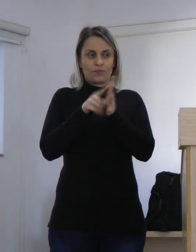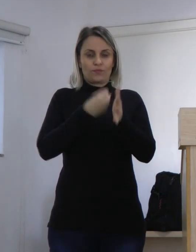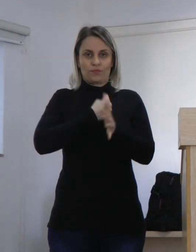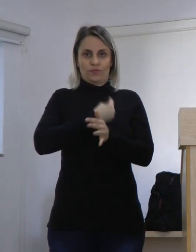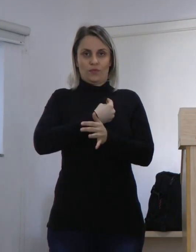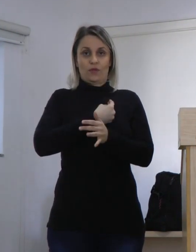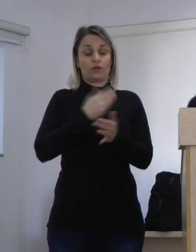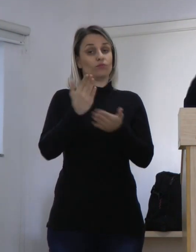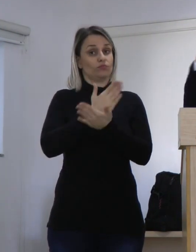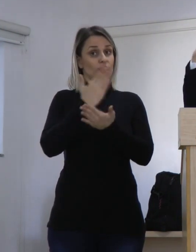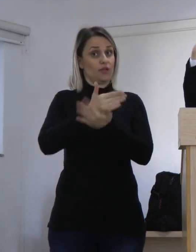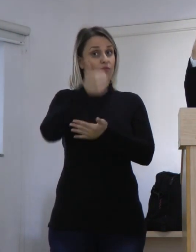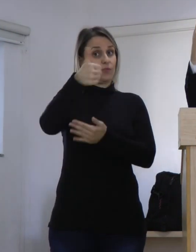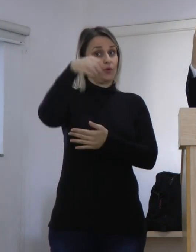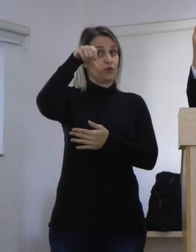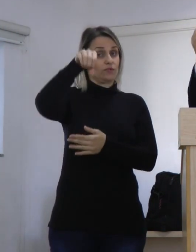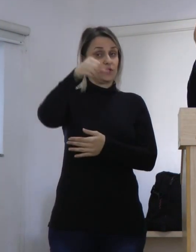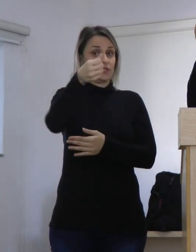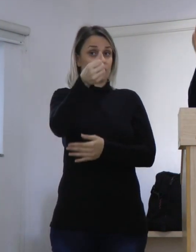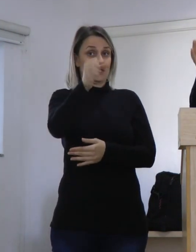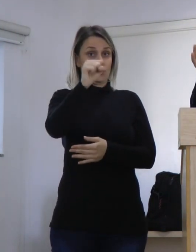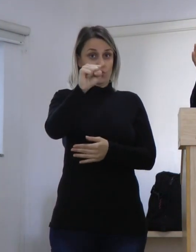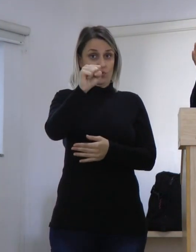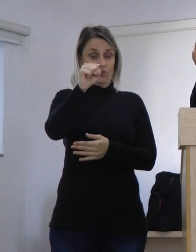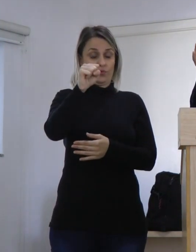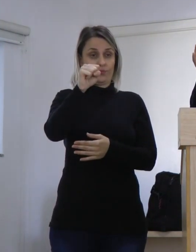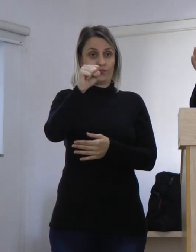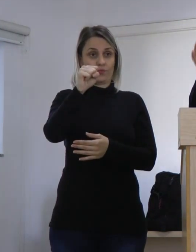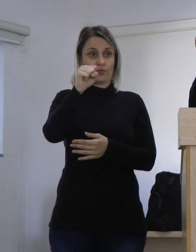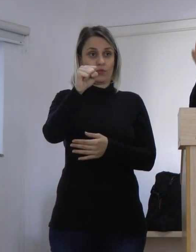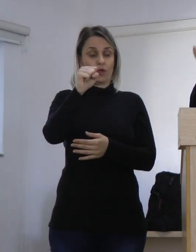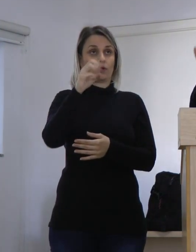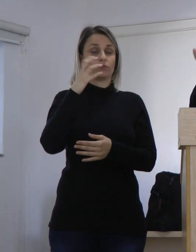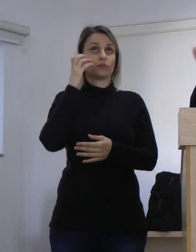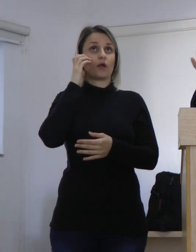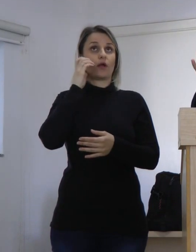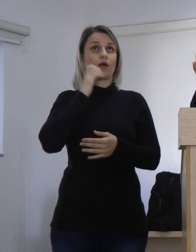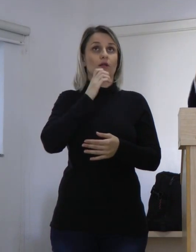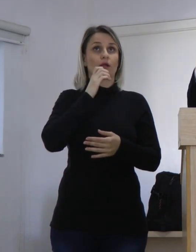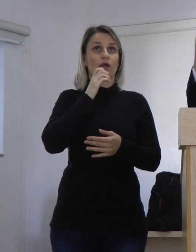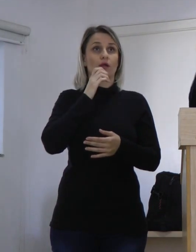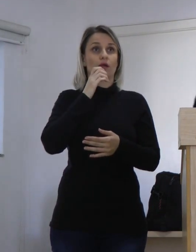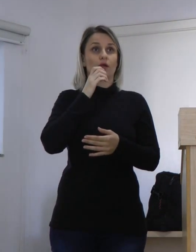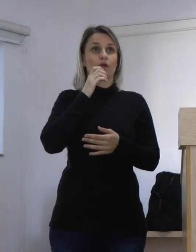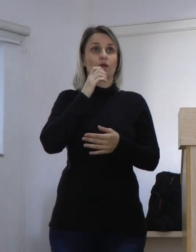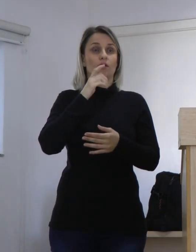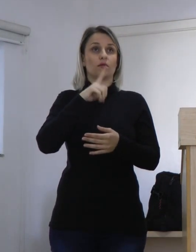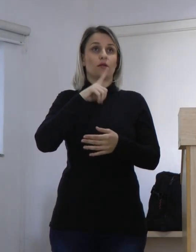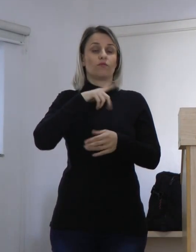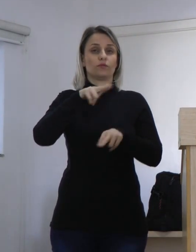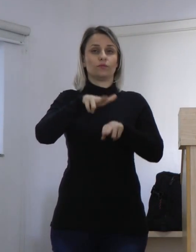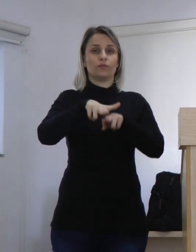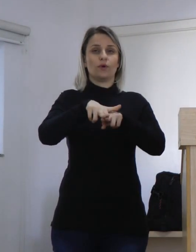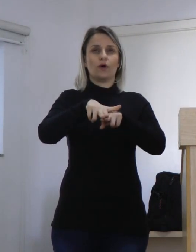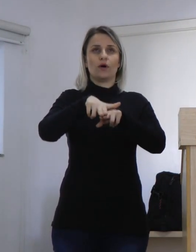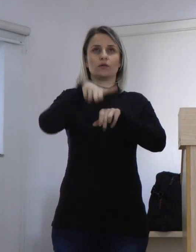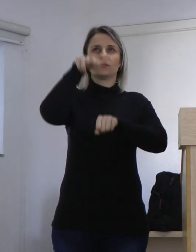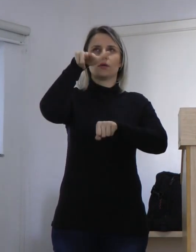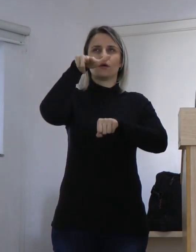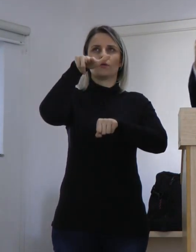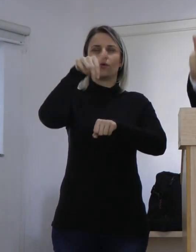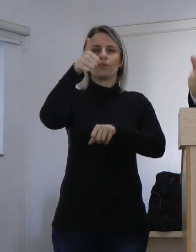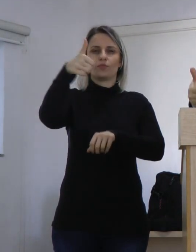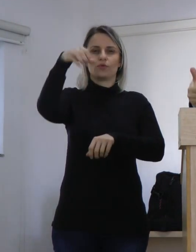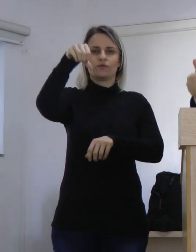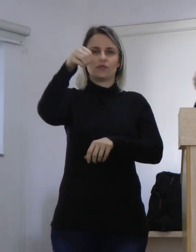1868. Ele retorna ao mundo espiritual em 31 de março de 1869, pouco tempo depois. Ele